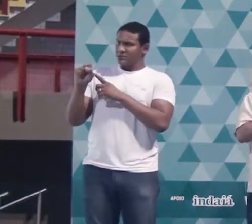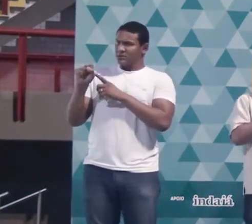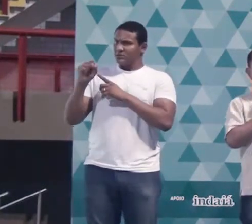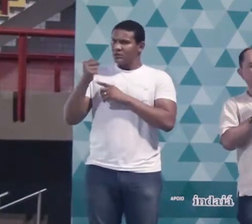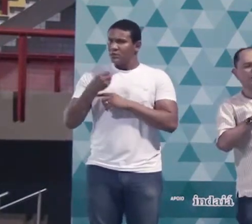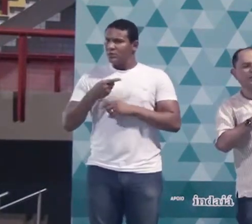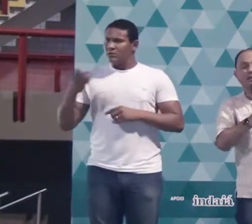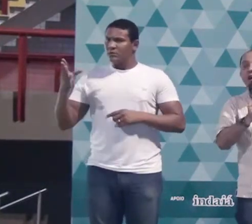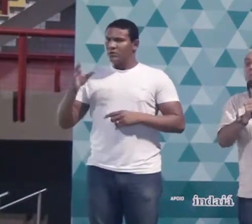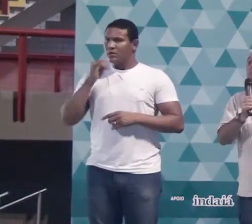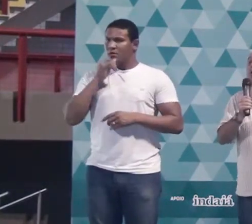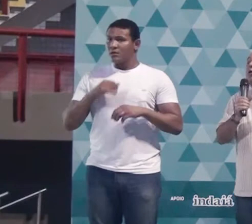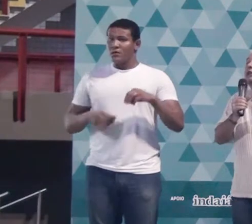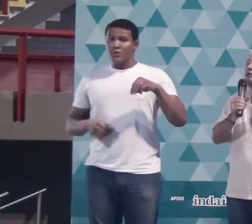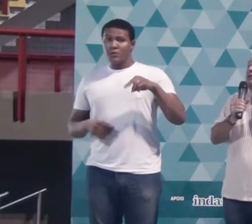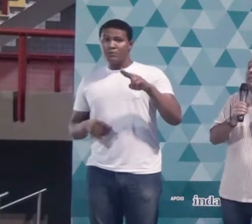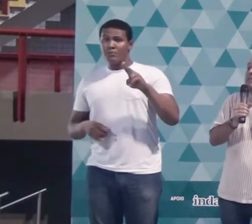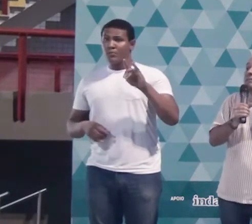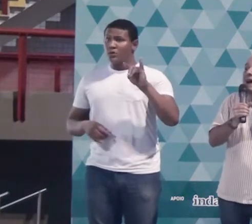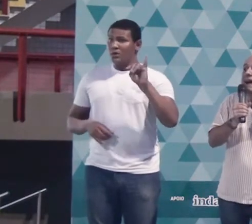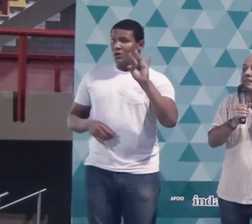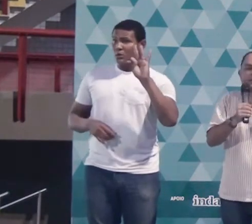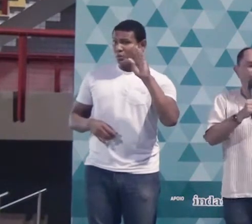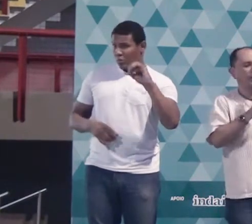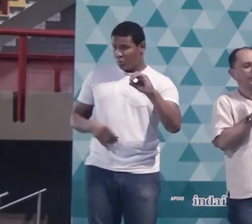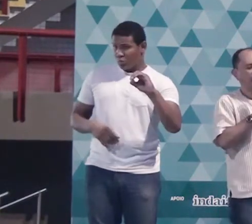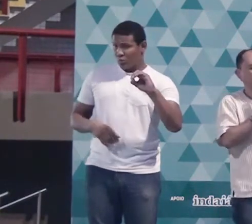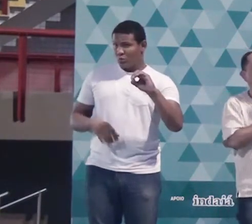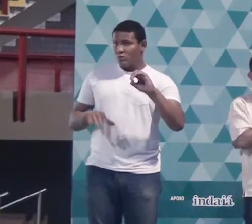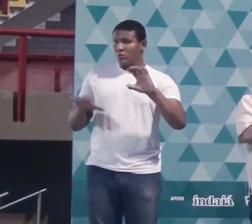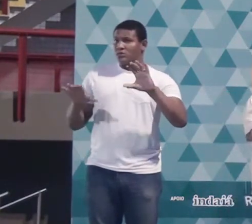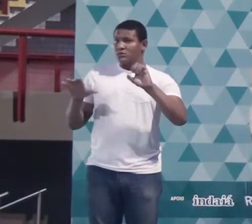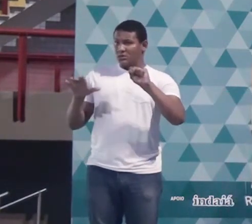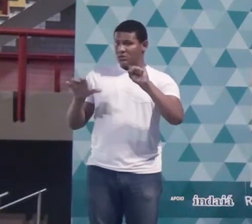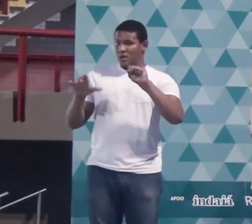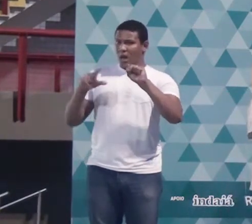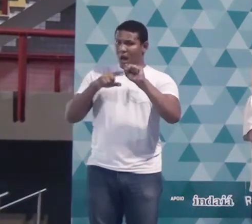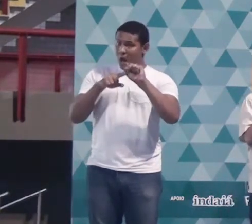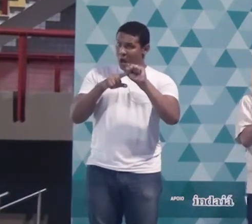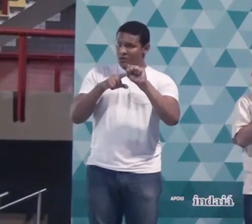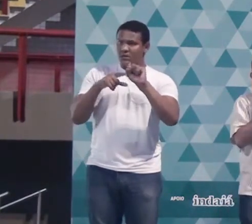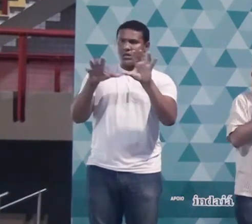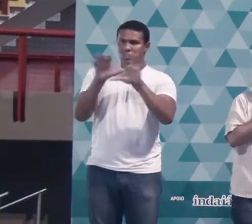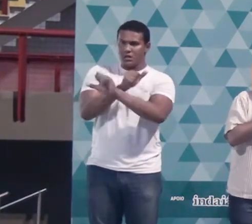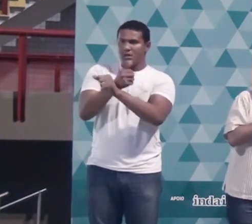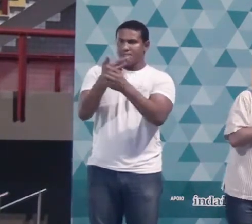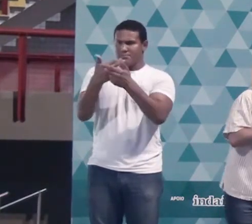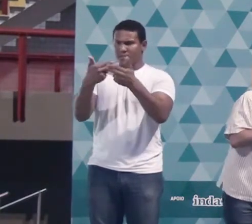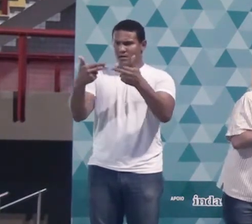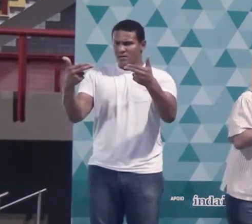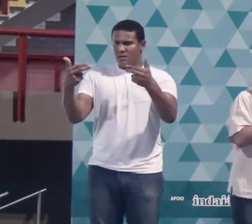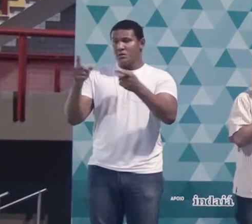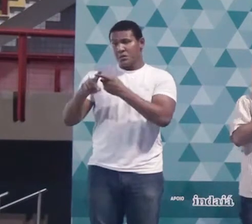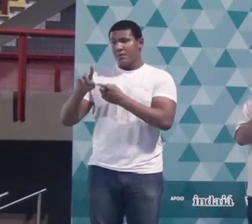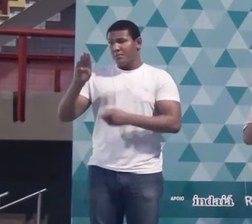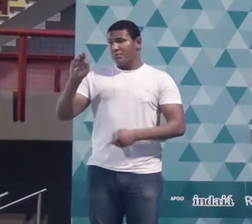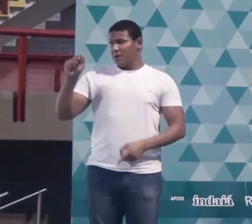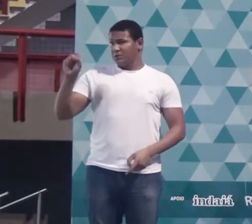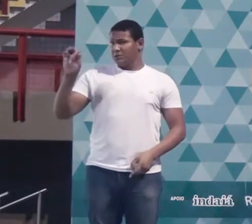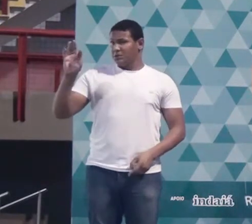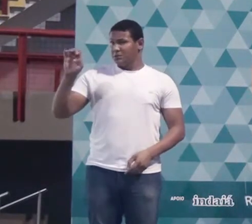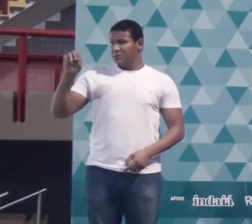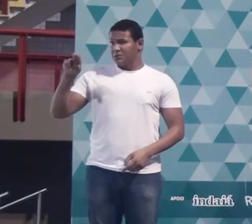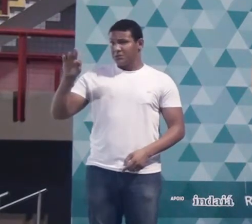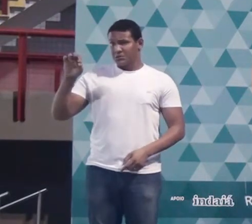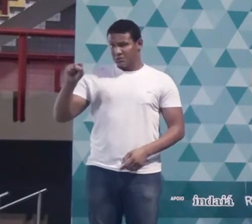fica? Vimos muitos animais, portanto, vimos bastantes